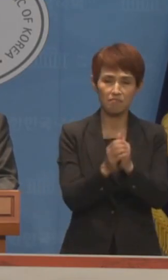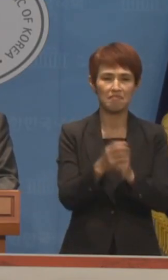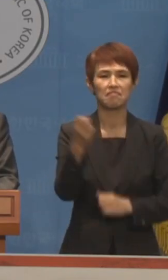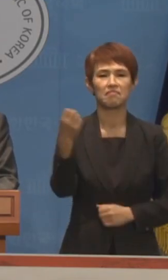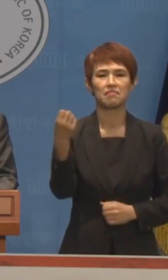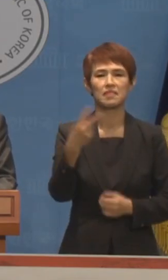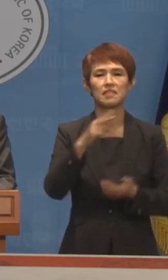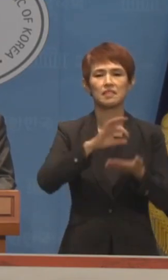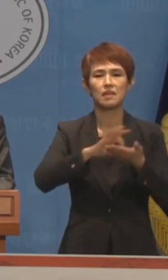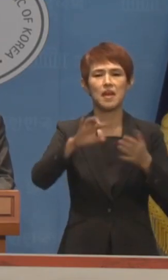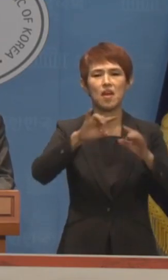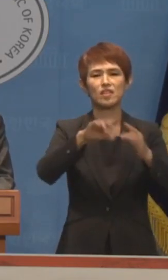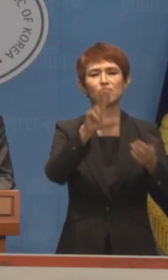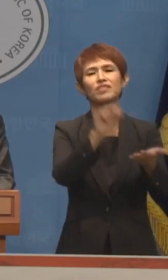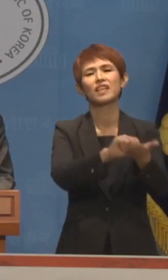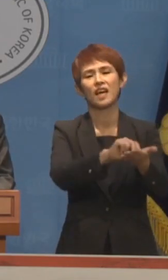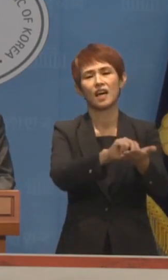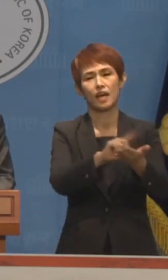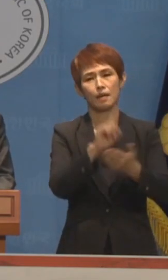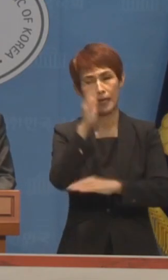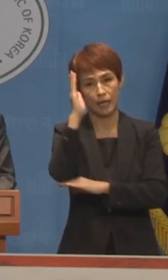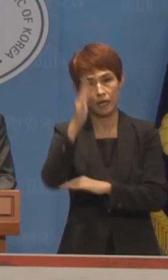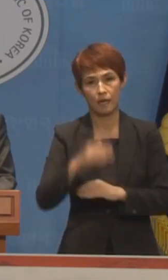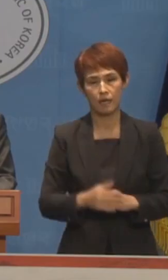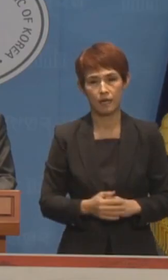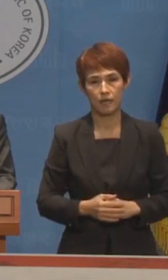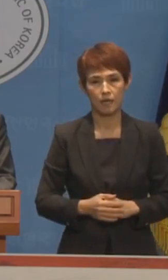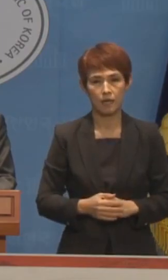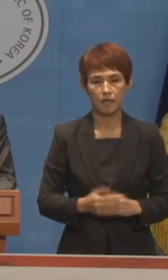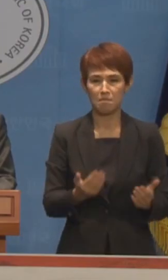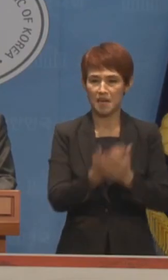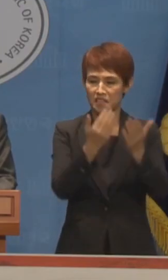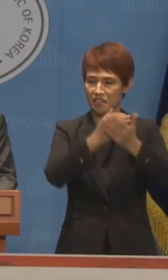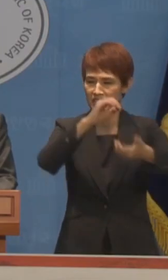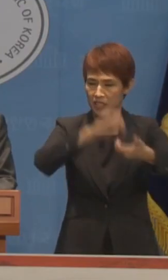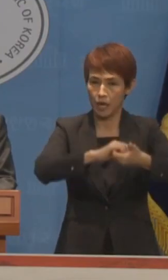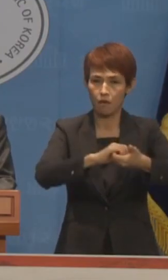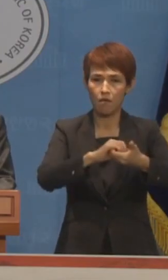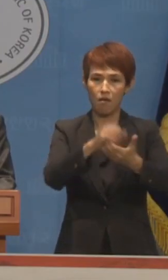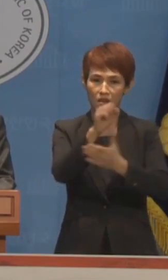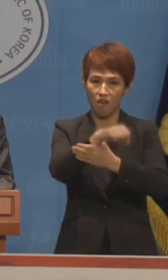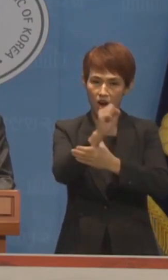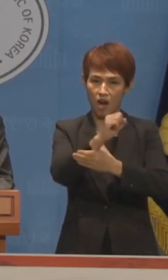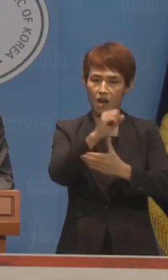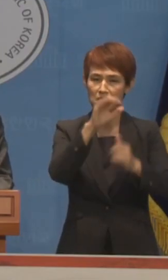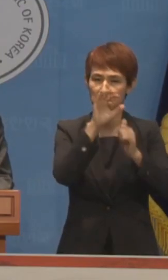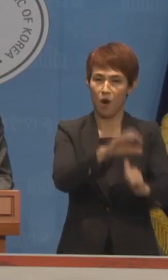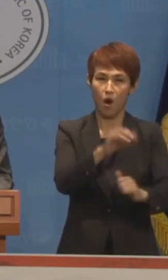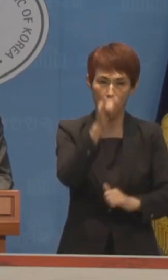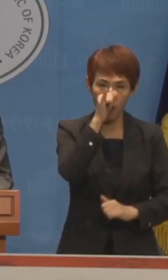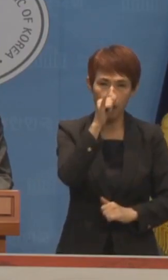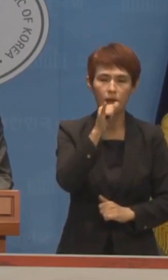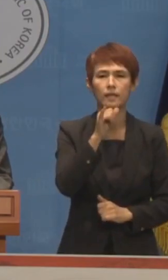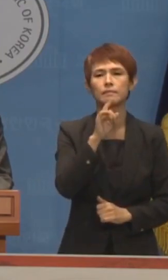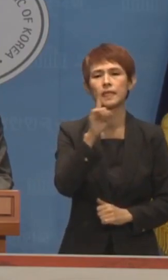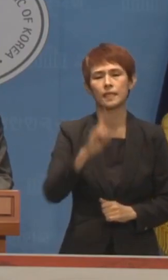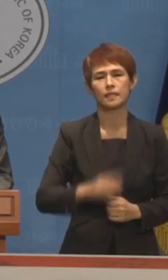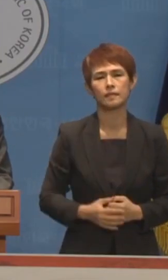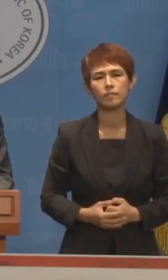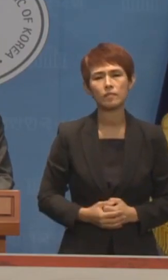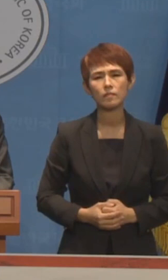돌려 접속 차단, 발전 제약, 인허가 중단 등의 역차별적 조치만 남발하고 있습니다.